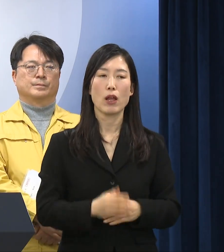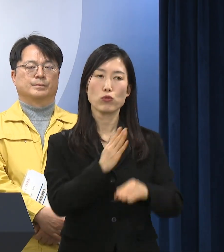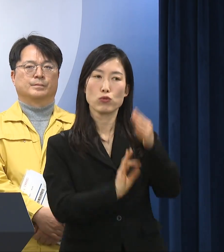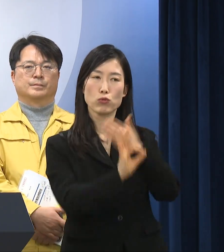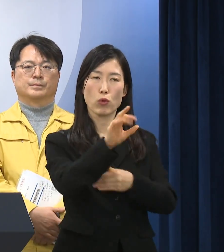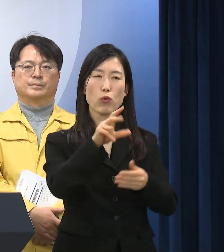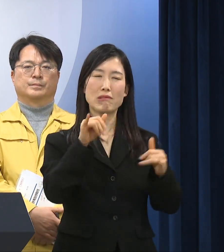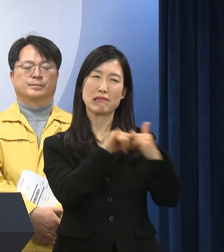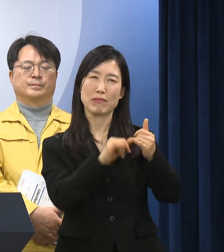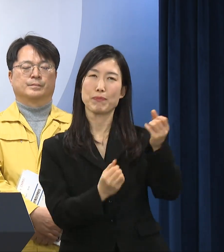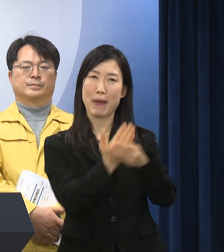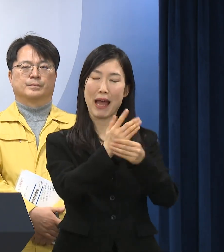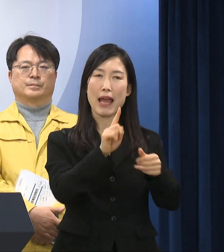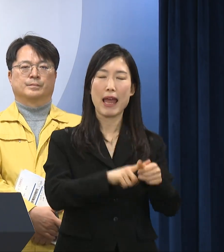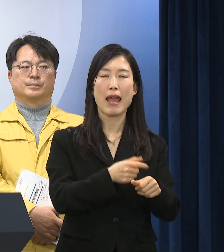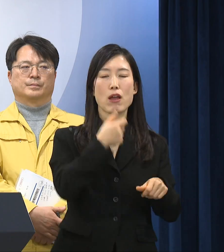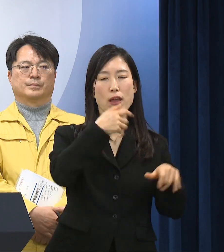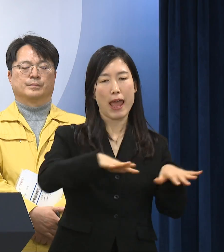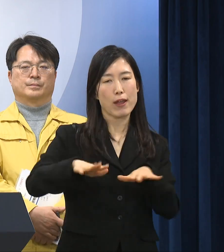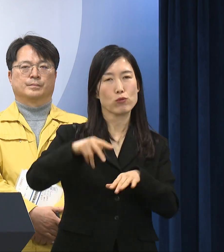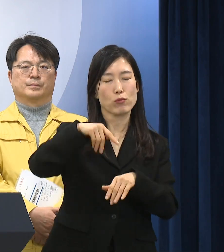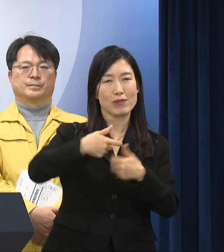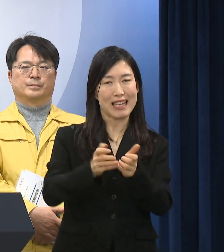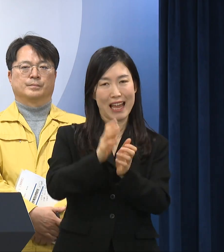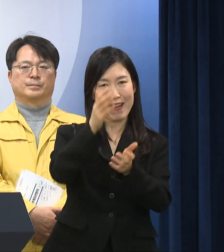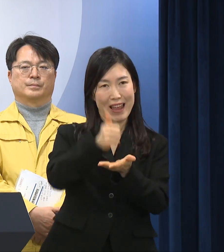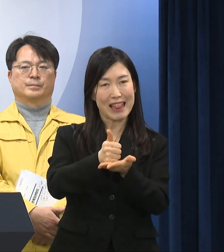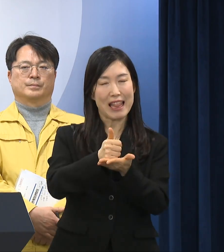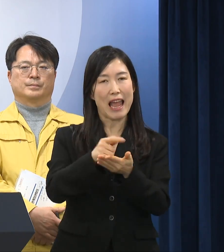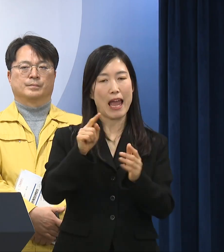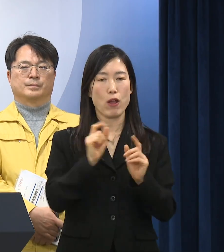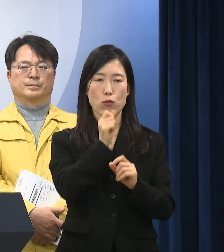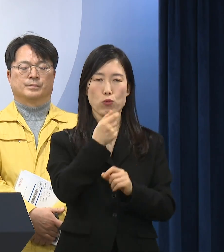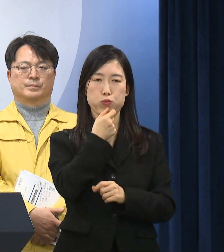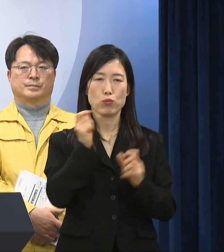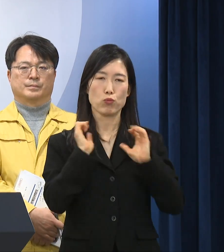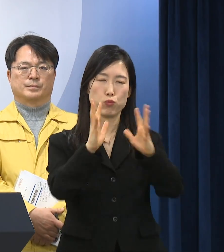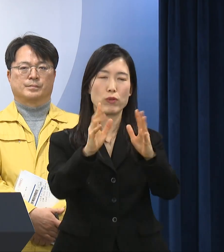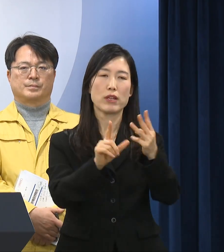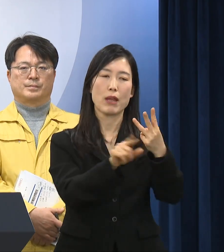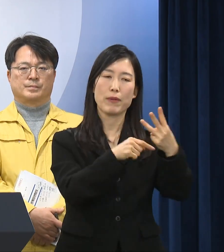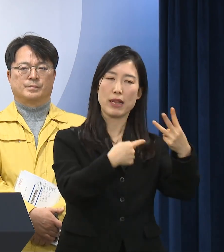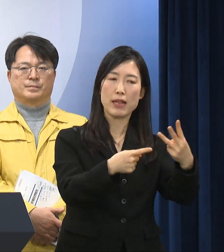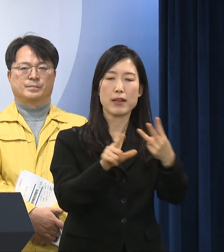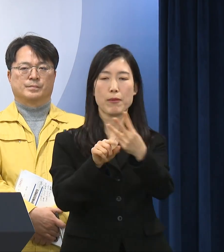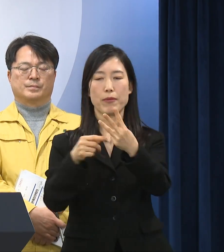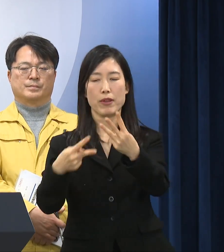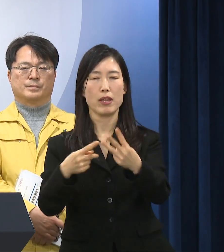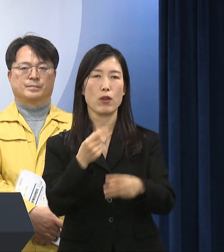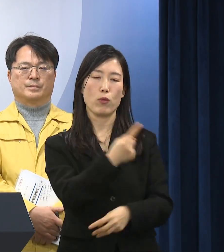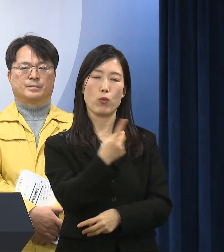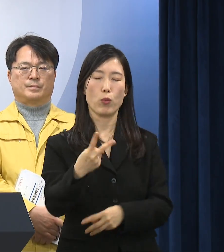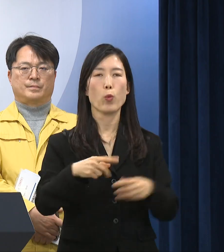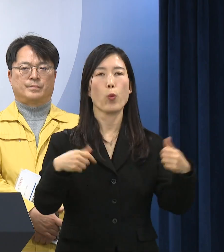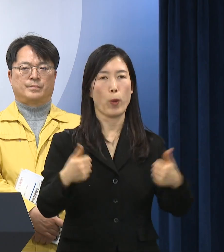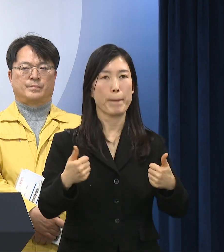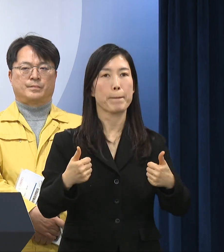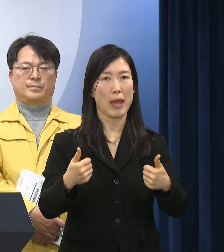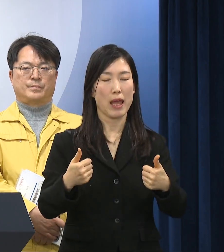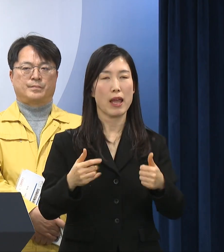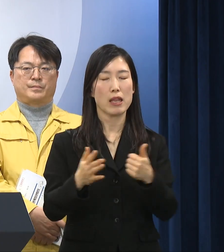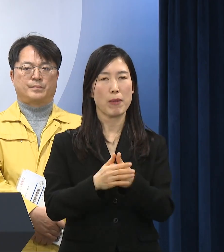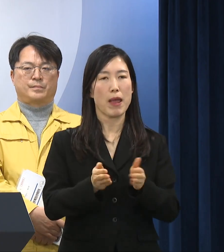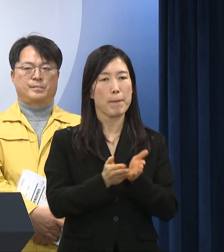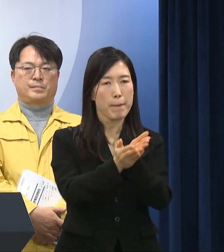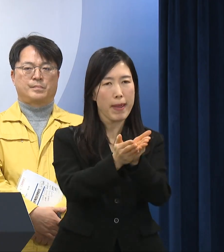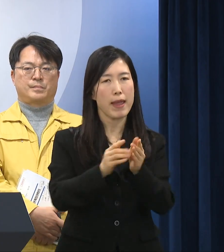상황 발생 이후에 해수부 장관 직무대행 주재로 상황 점검회를 3월 1일도 개최하고 3월 2일도 개최하였습니다. 그래서 선사,